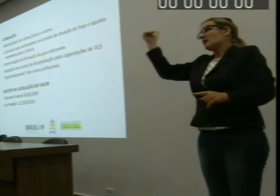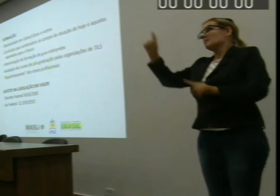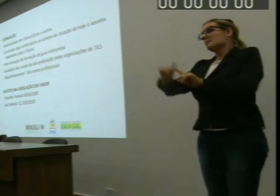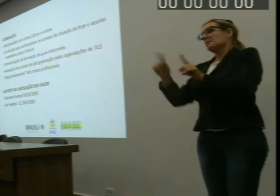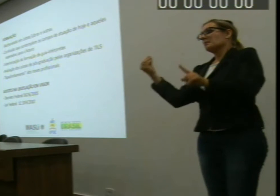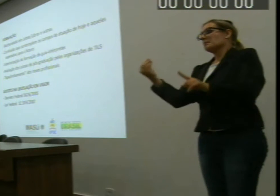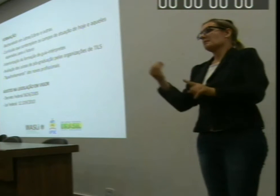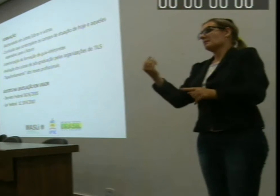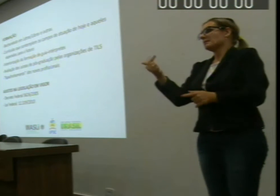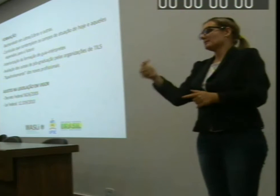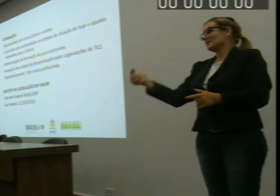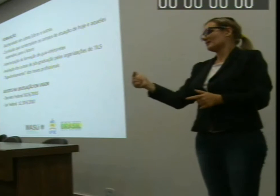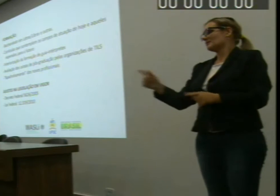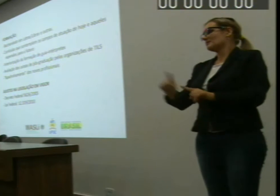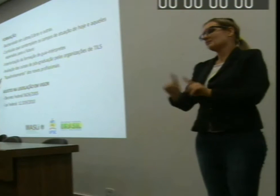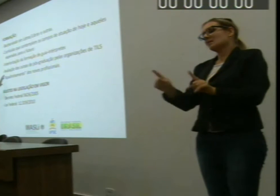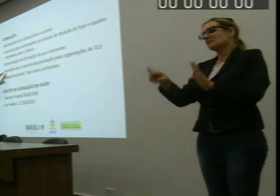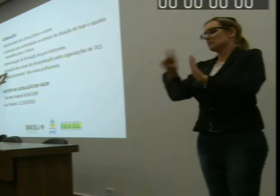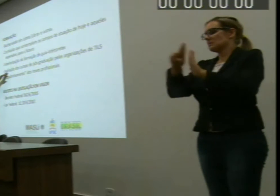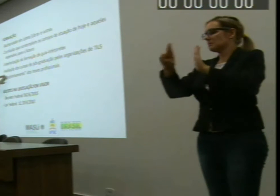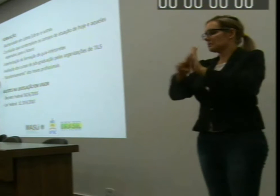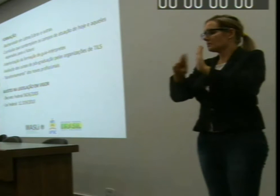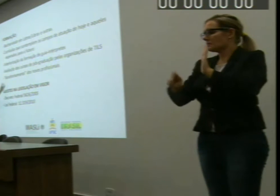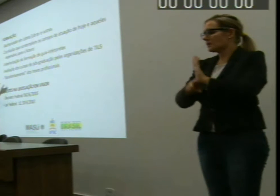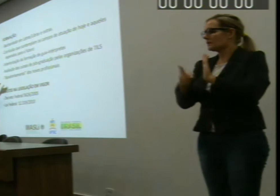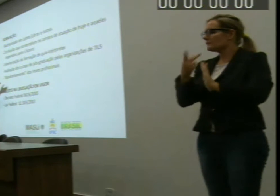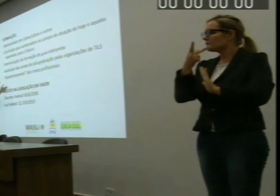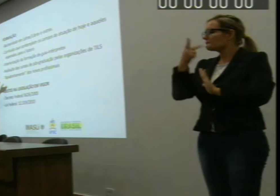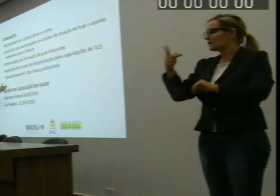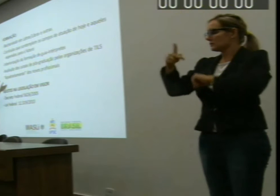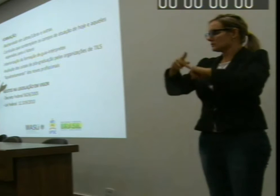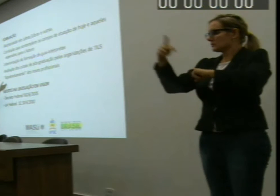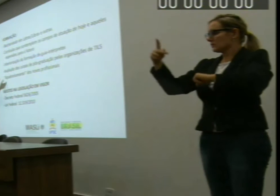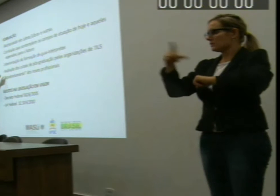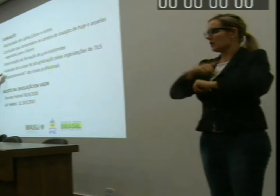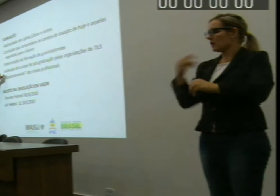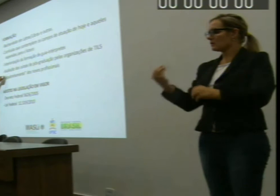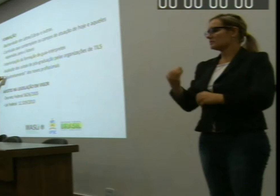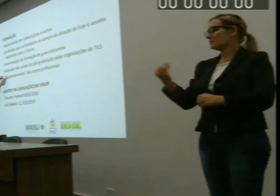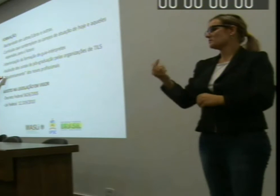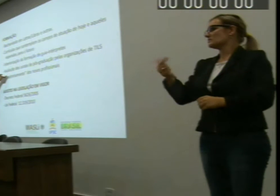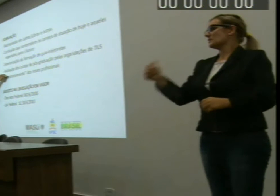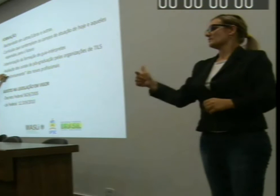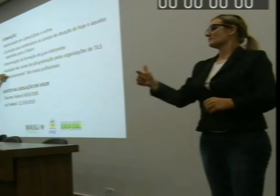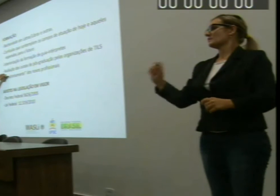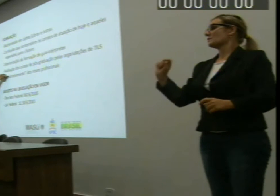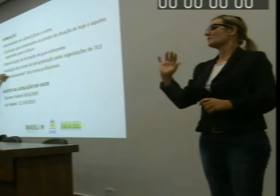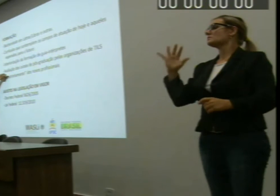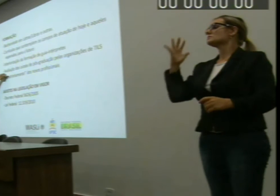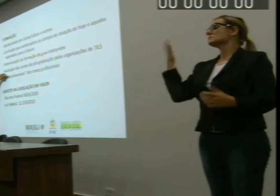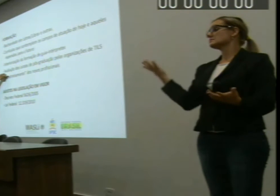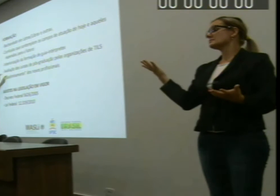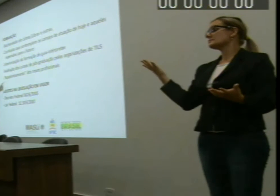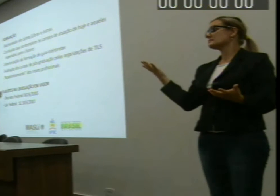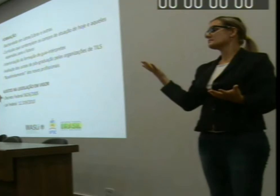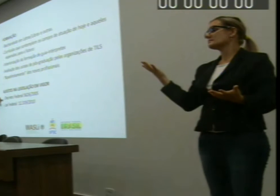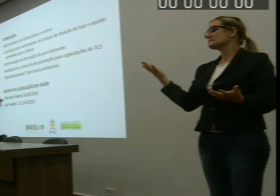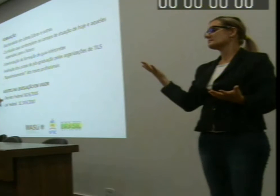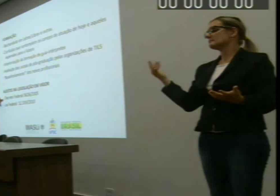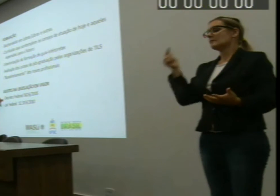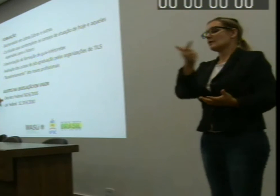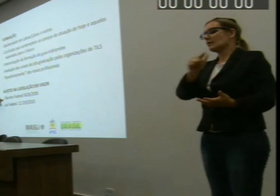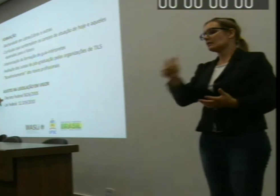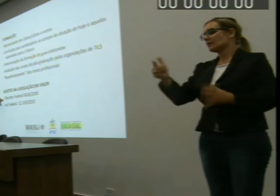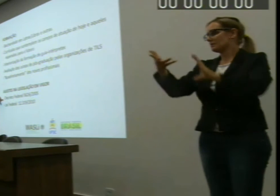tipo de processo que determine que um curso de pós-graduação vai ter qualidade que que acontece consequência disso não faz